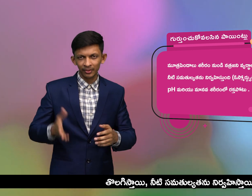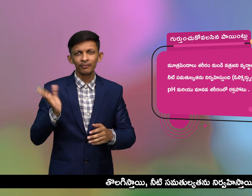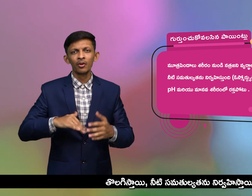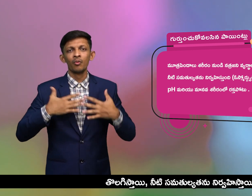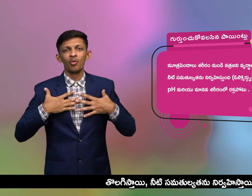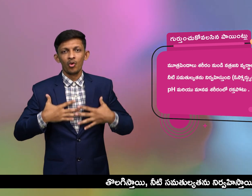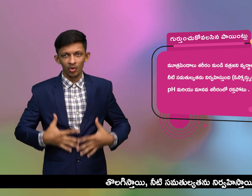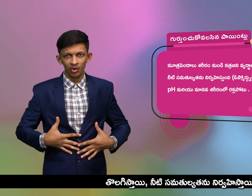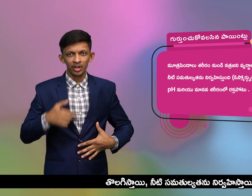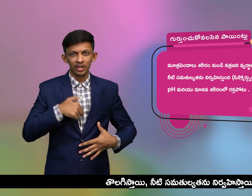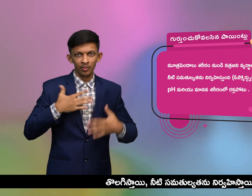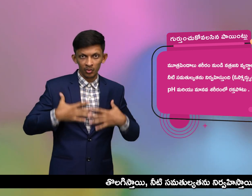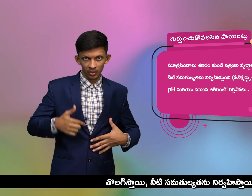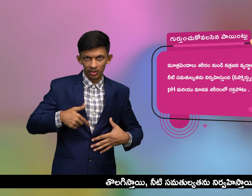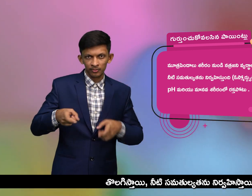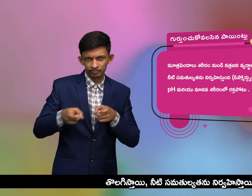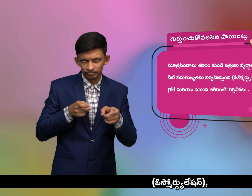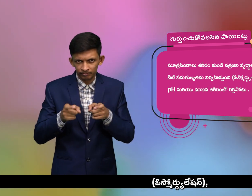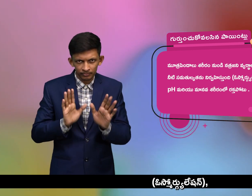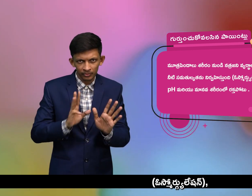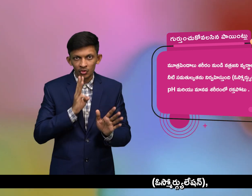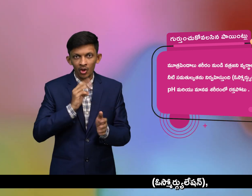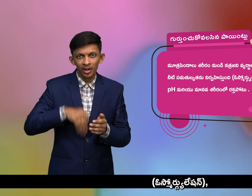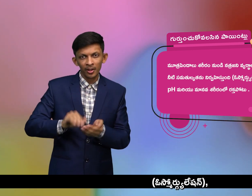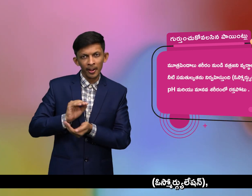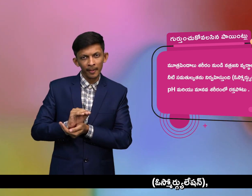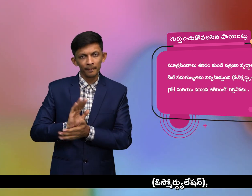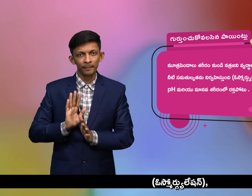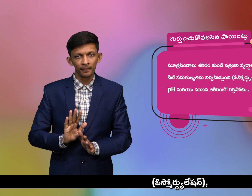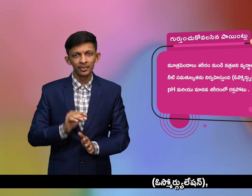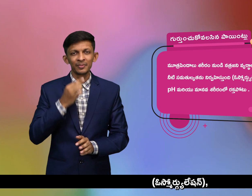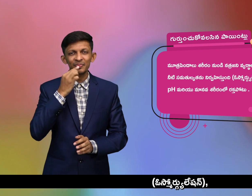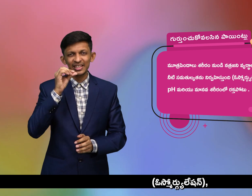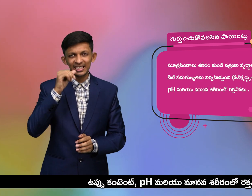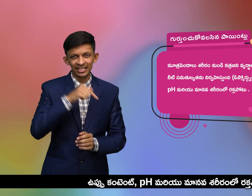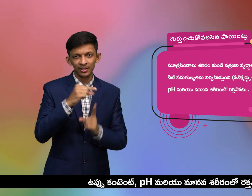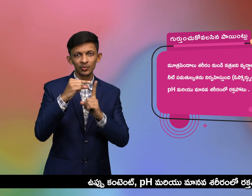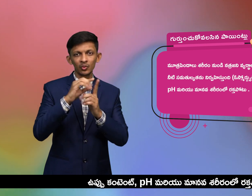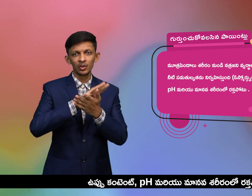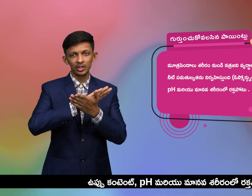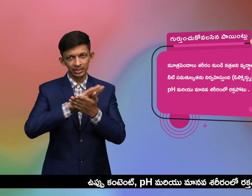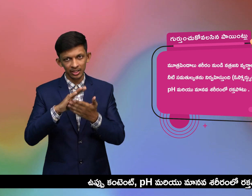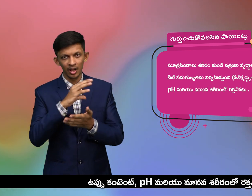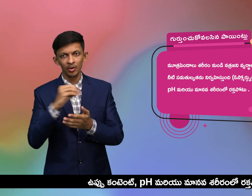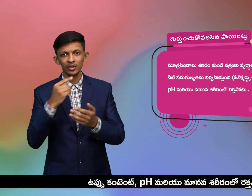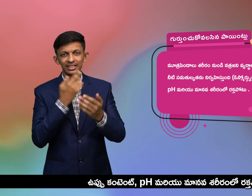నీటి సమతుల్యతను నిర్వహిస్తాయి. ఓస్మోర్గ్యులేషన్, ఉప్పు కంటెంట్, pH